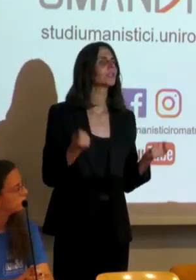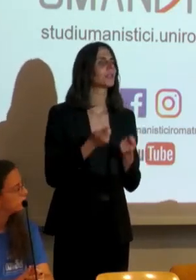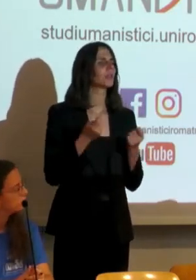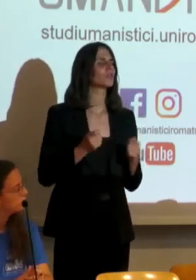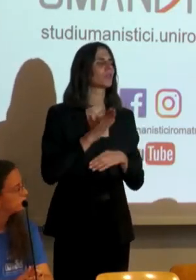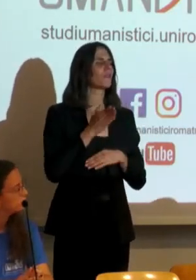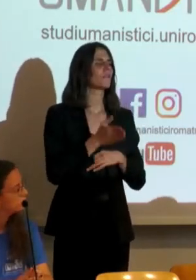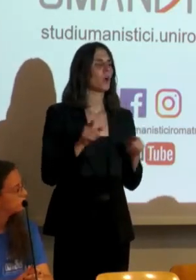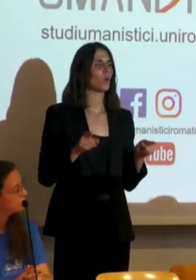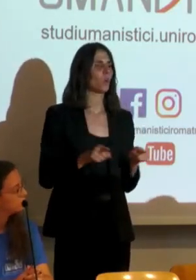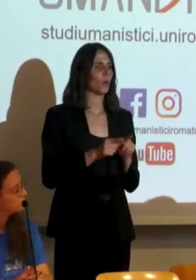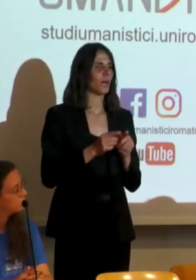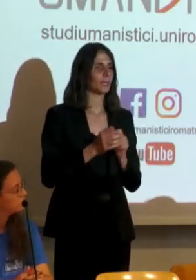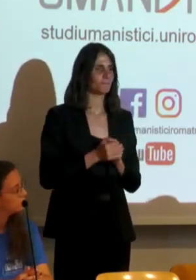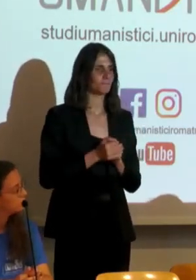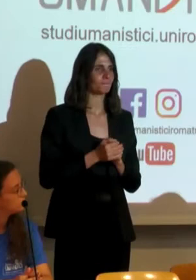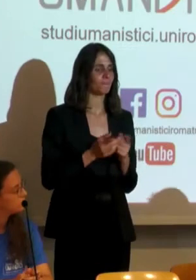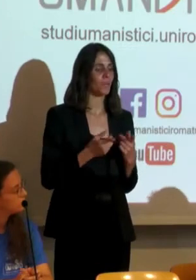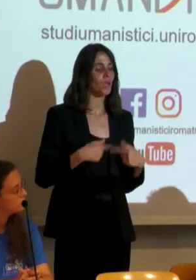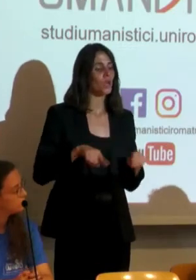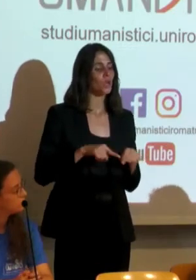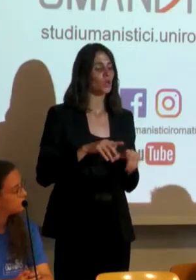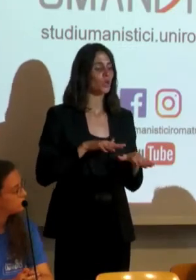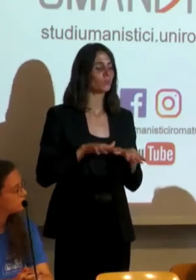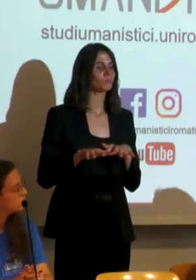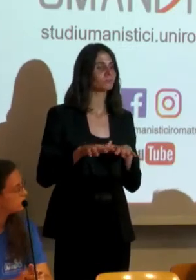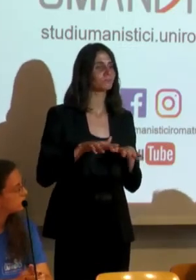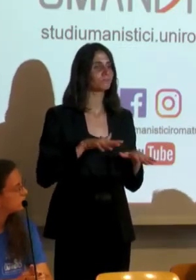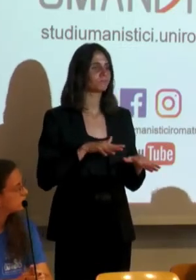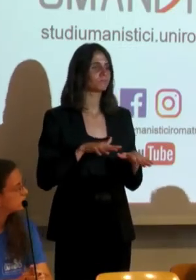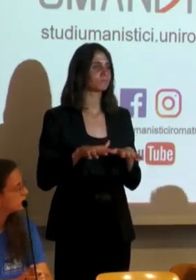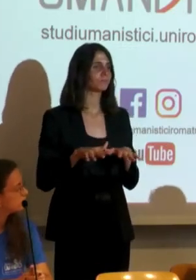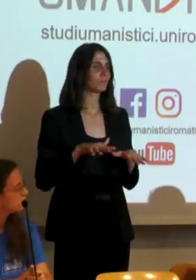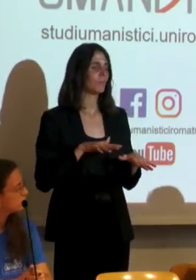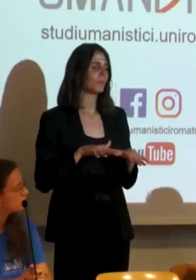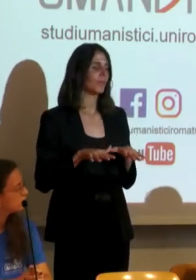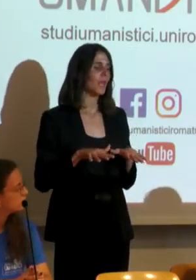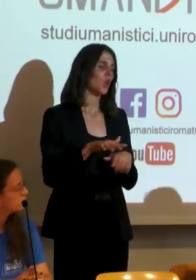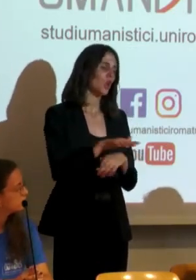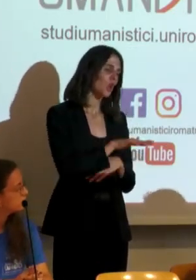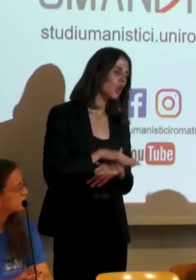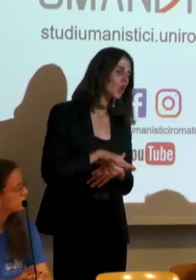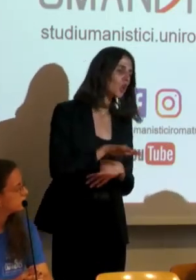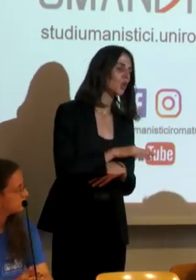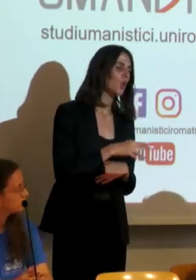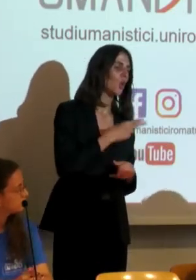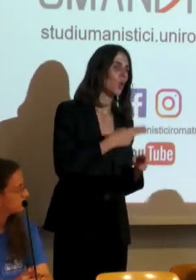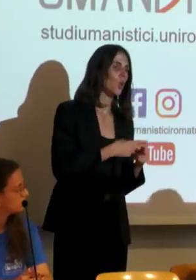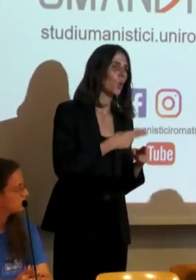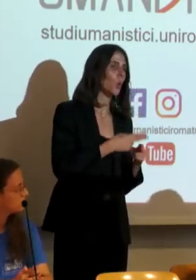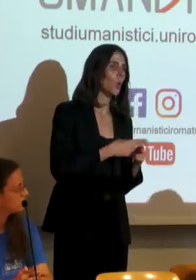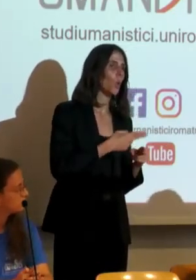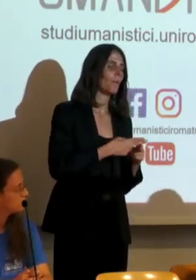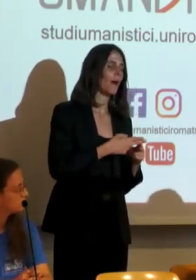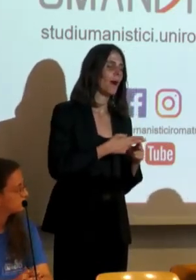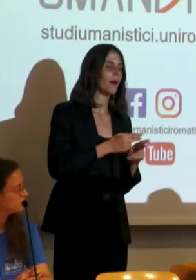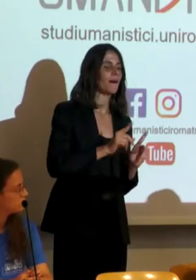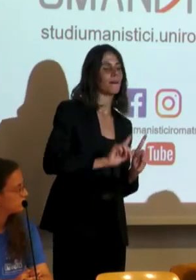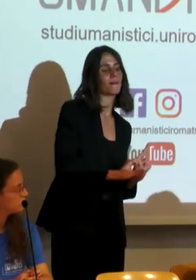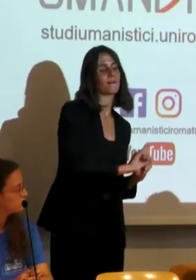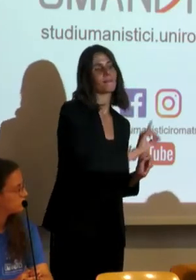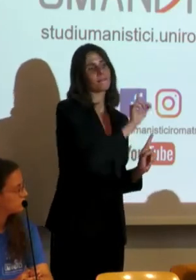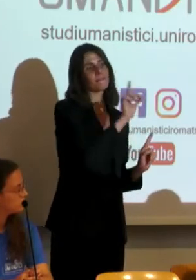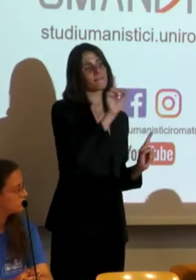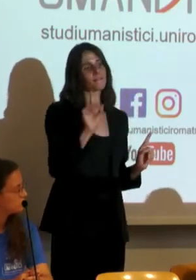scuole estive, quindi diciamo ci muoviamo tra questa dimensione del locale che però sa guardare naturalmente